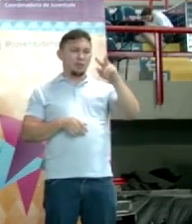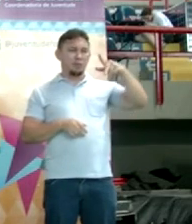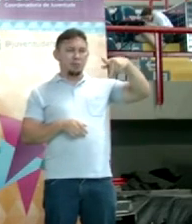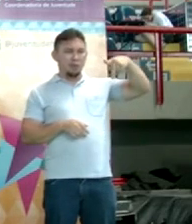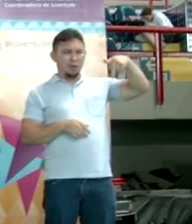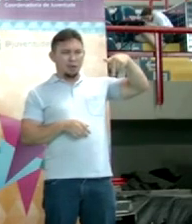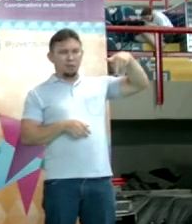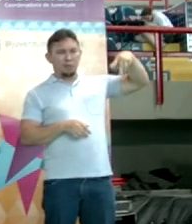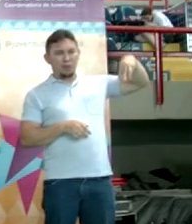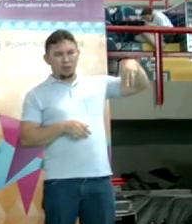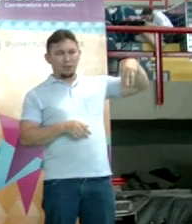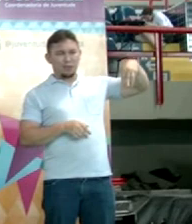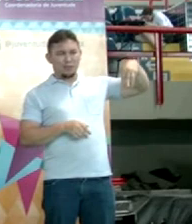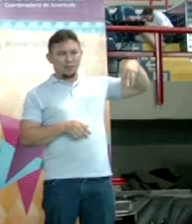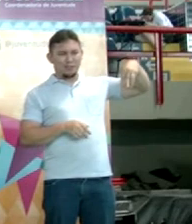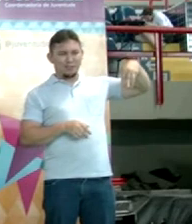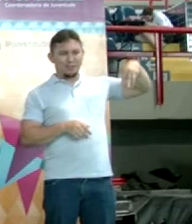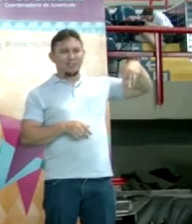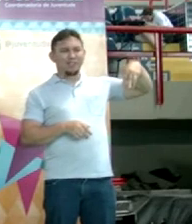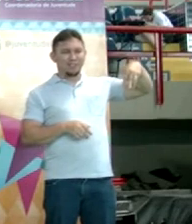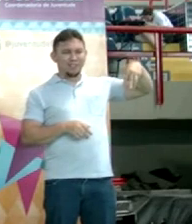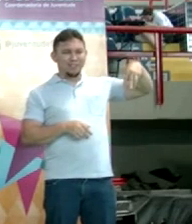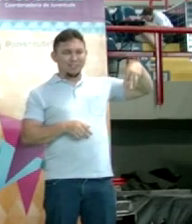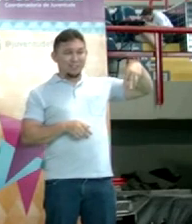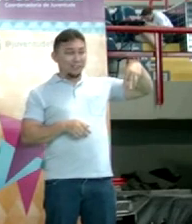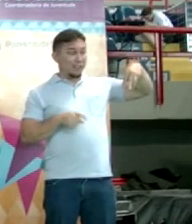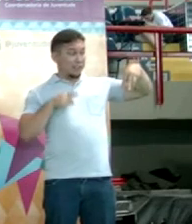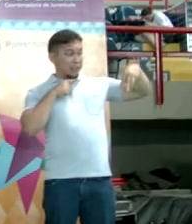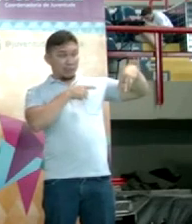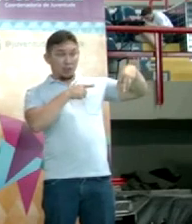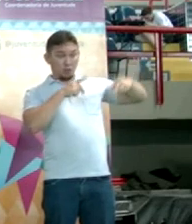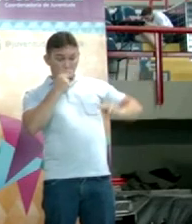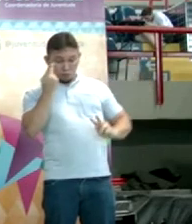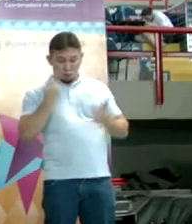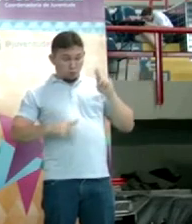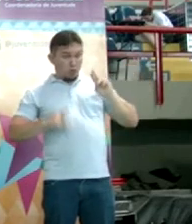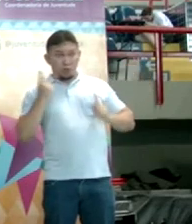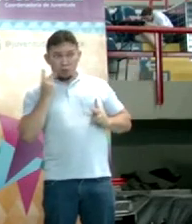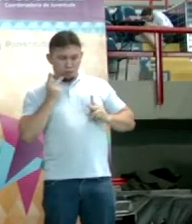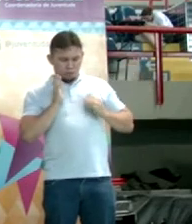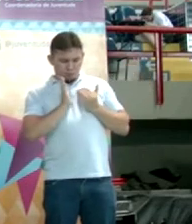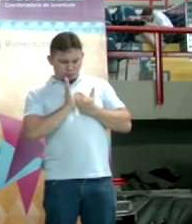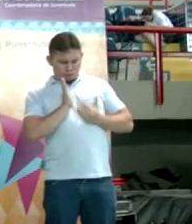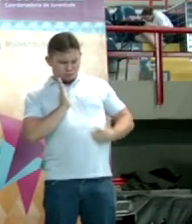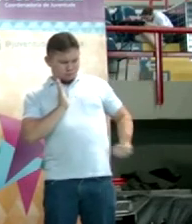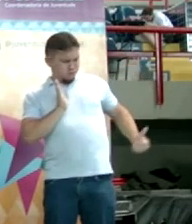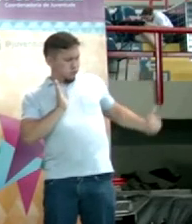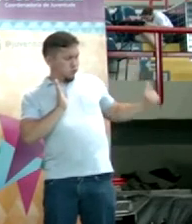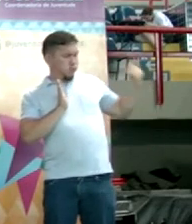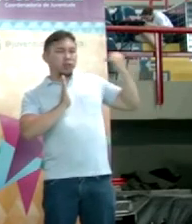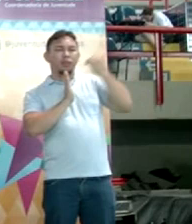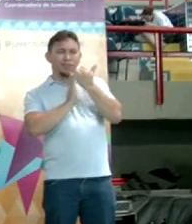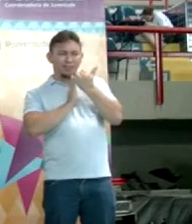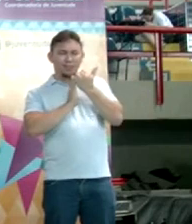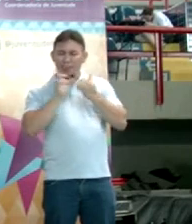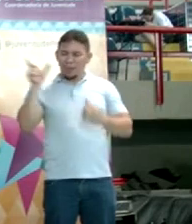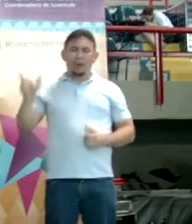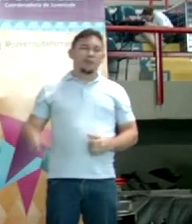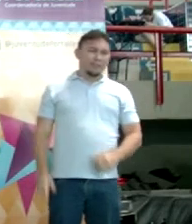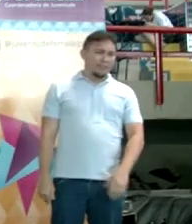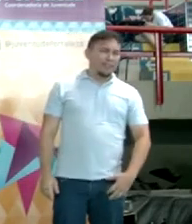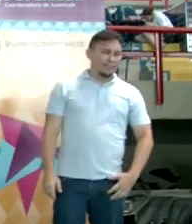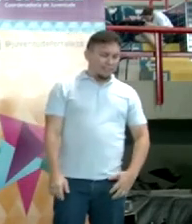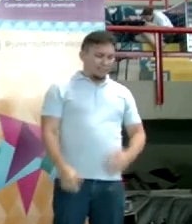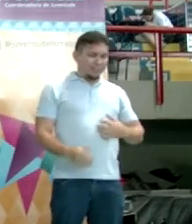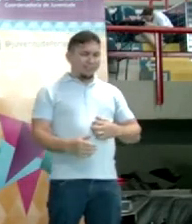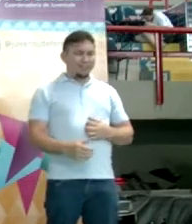pré-menstrual. Tá? E esse hormônio em alto grau, ele realmente vai afetar o humor da mulher, que